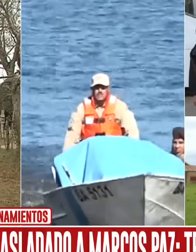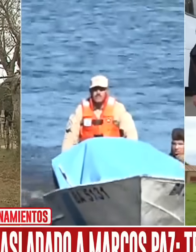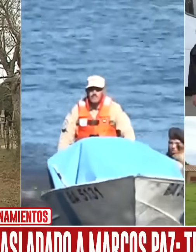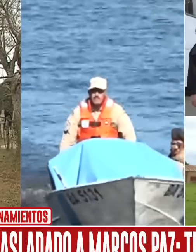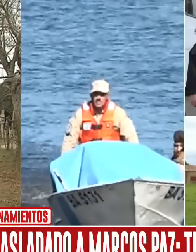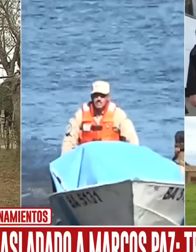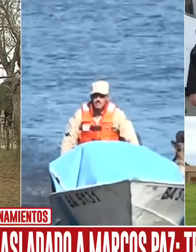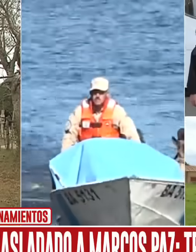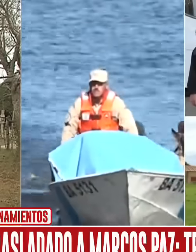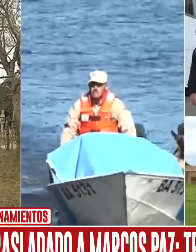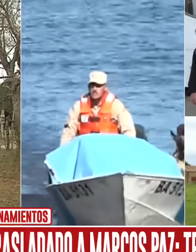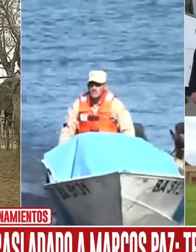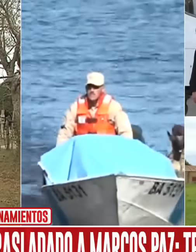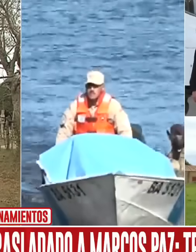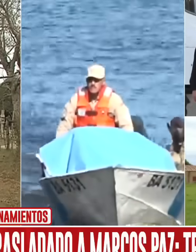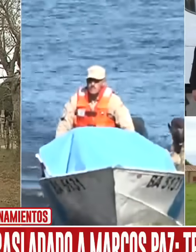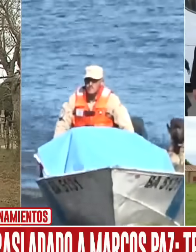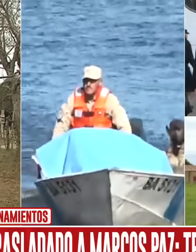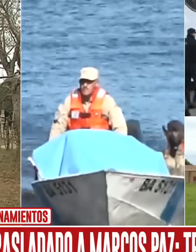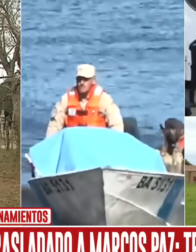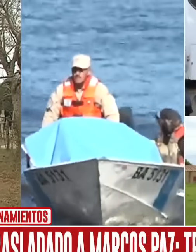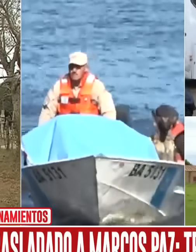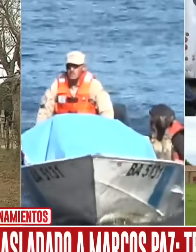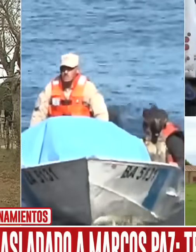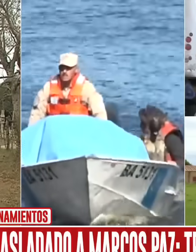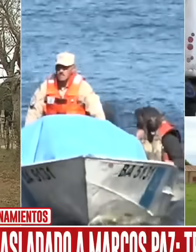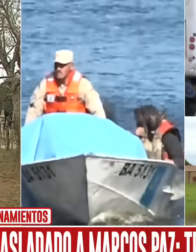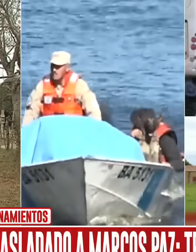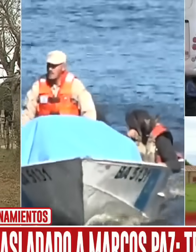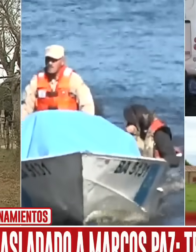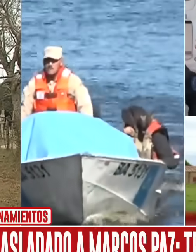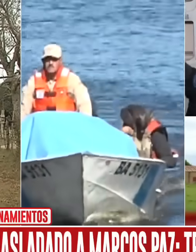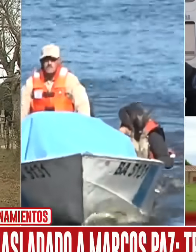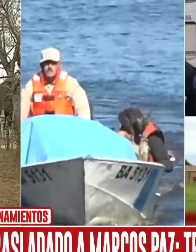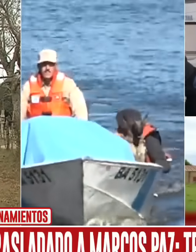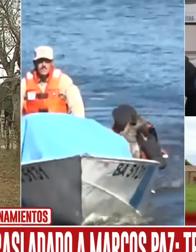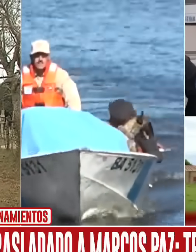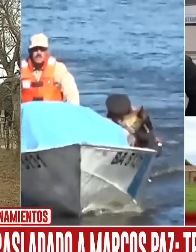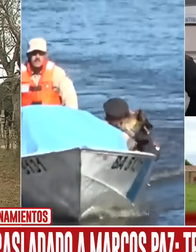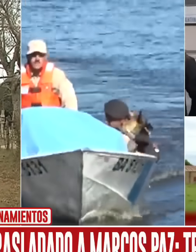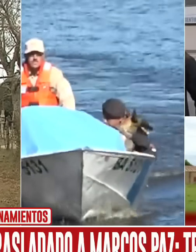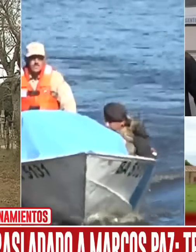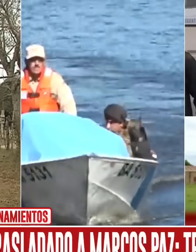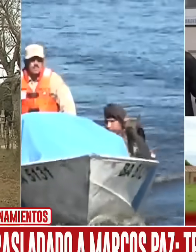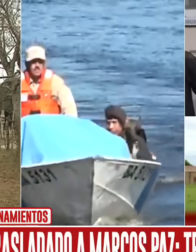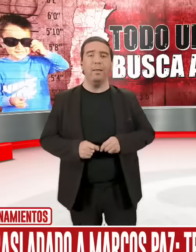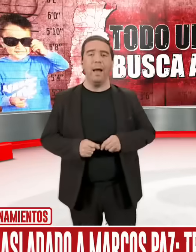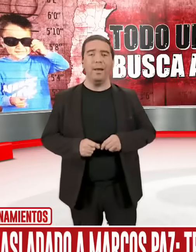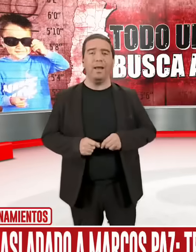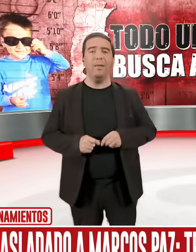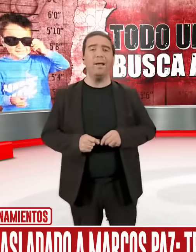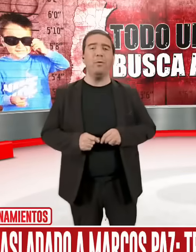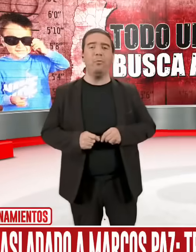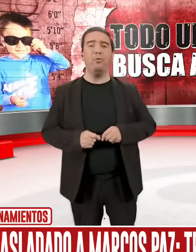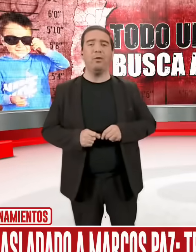Federal, que esa es la única que vale, la única referencia para aclarar. Bueno, esto es lo que dijo Jota. A